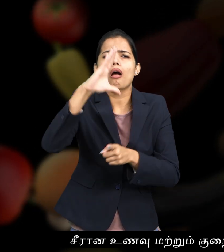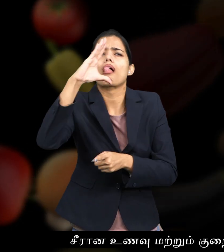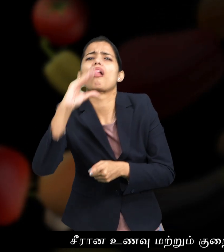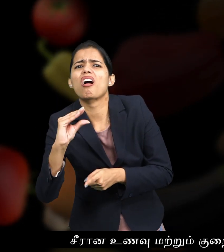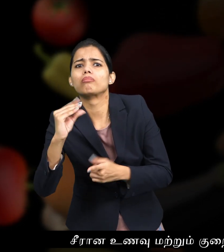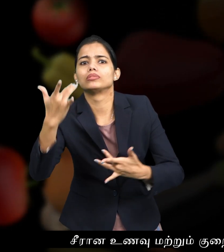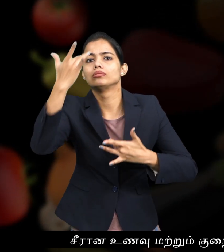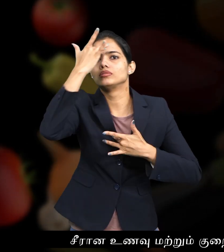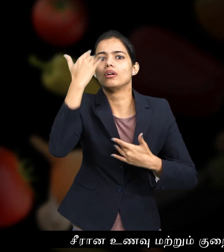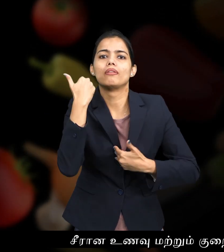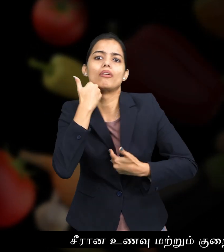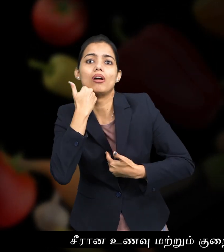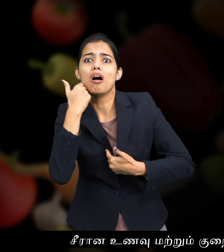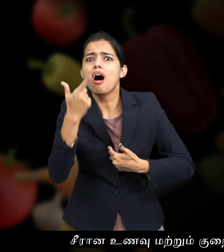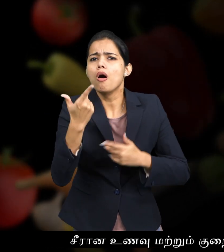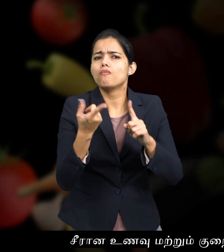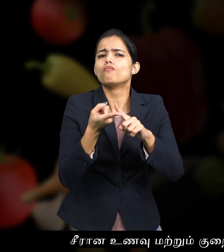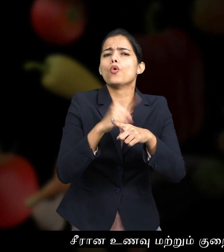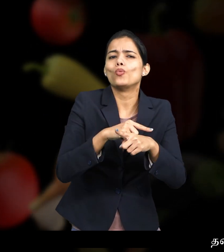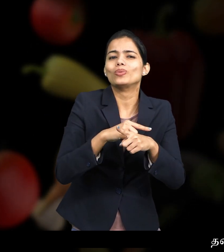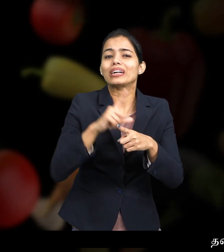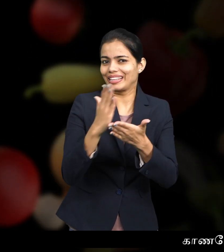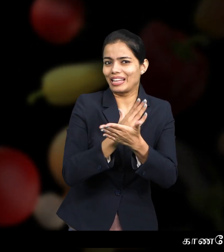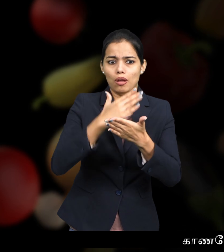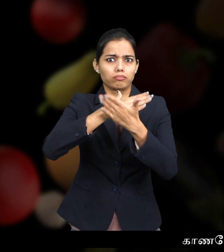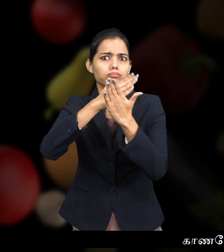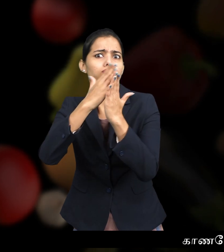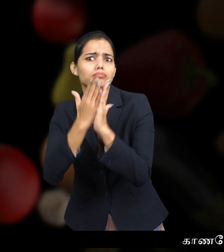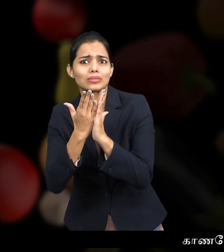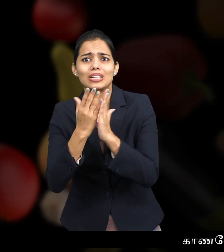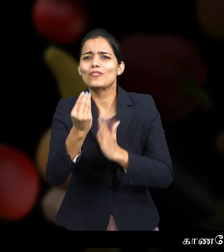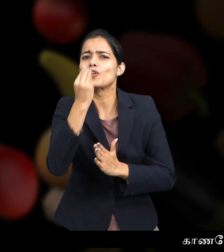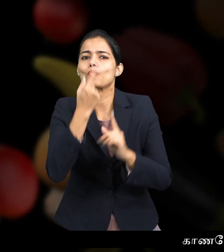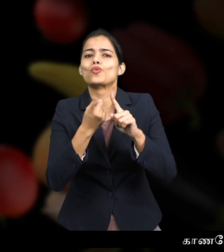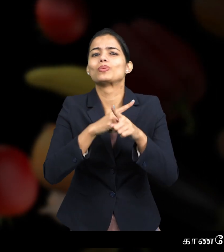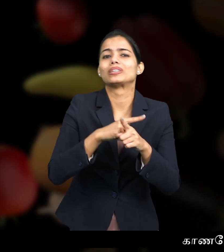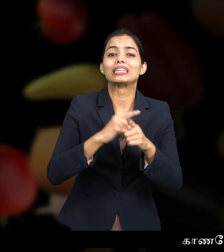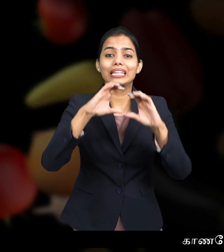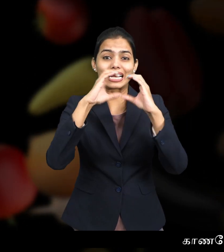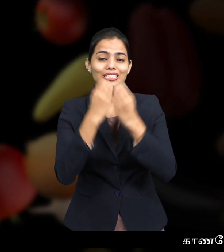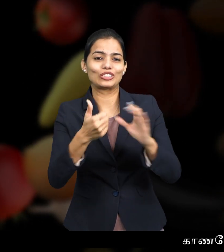உணவு மற்றும் குறைபாட்டால் வரும் நோய்கள் என்ற தலைப்பை போகிறோம்.